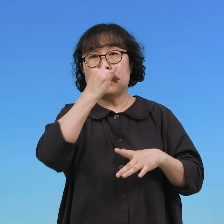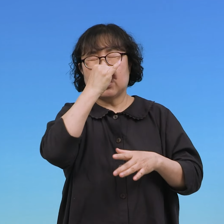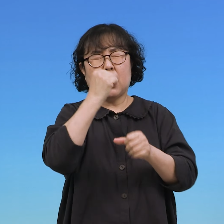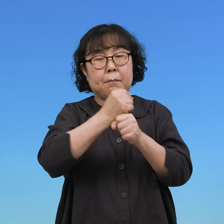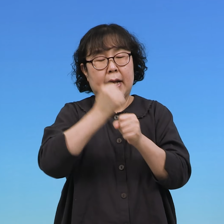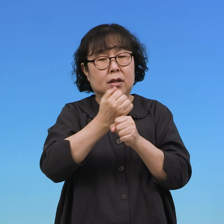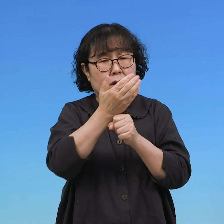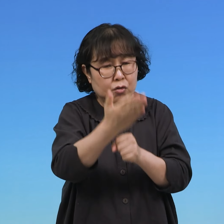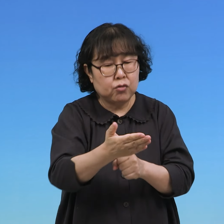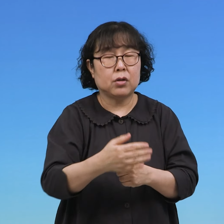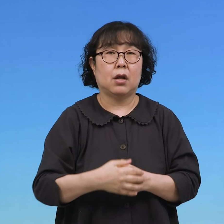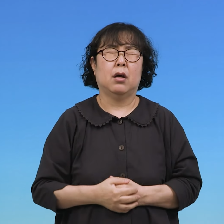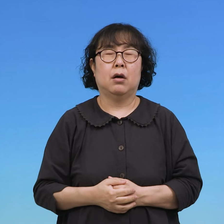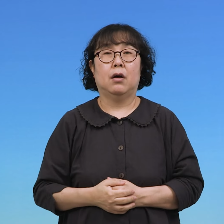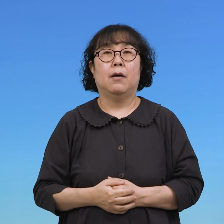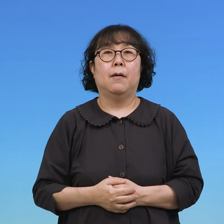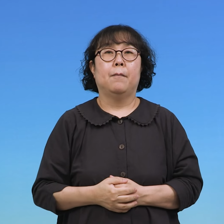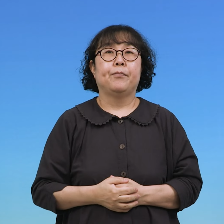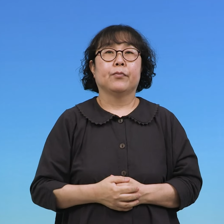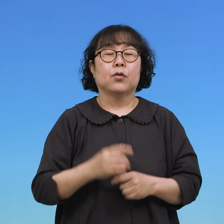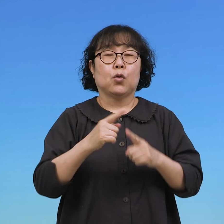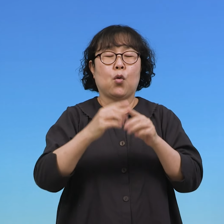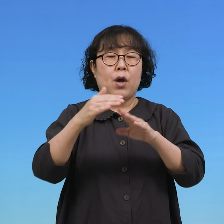창피하게 느껴지지 않도록.